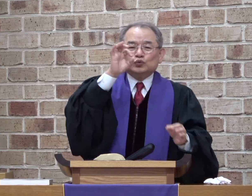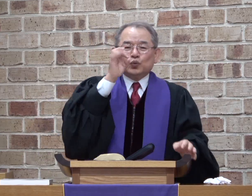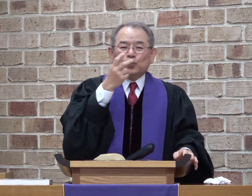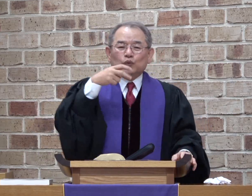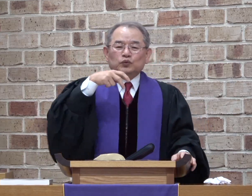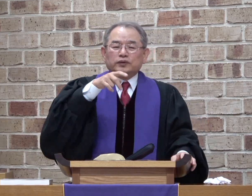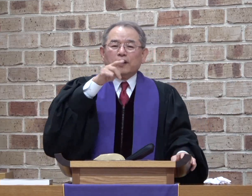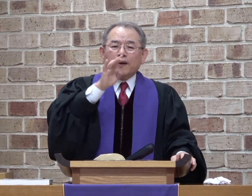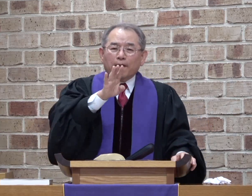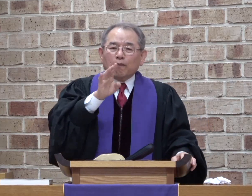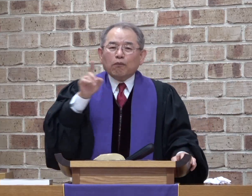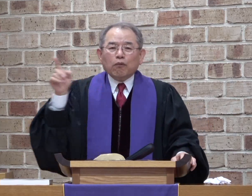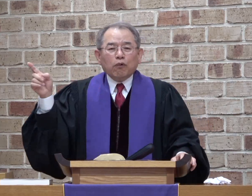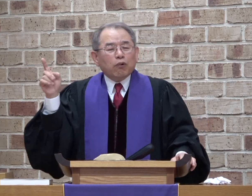요셉은